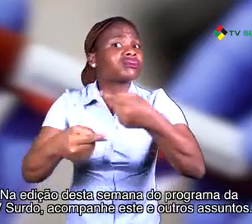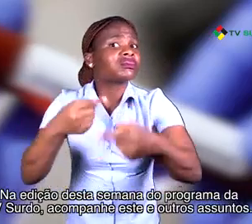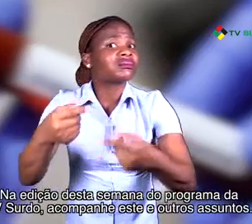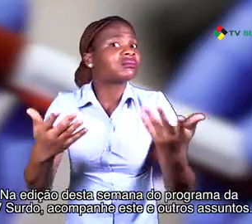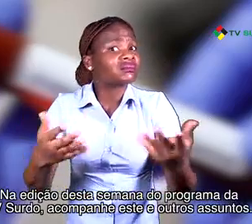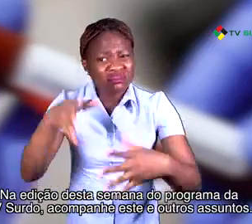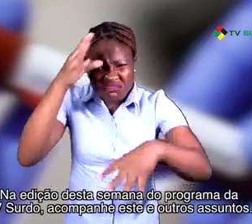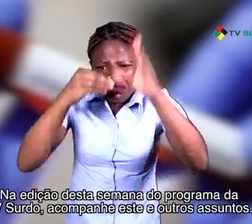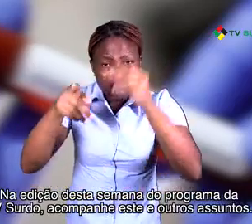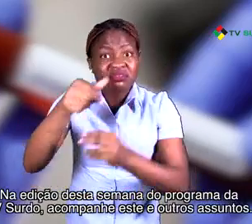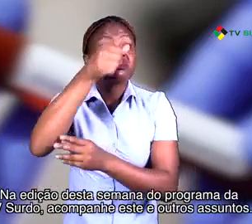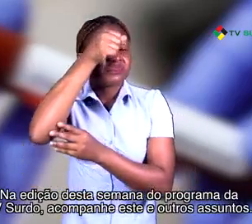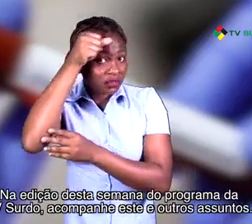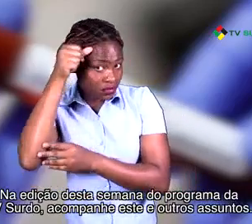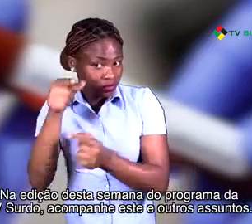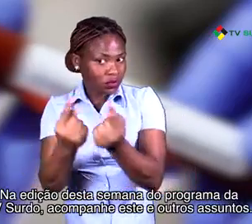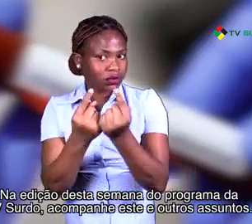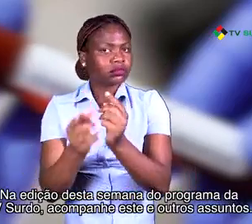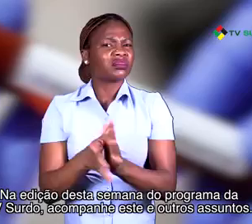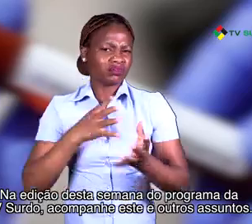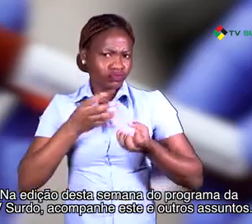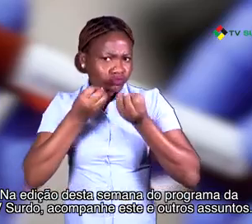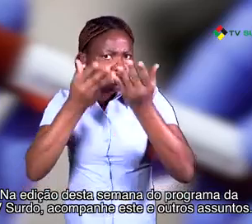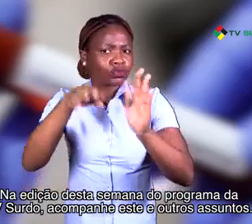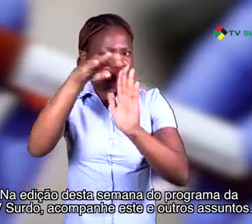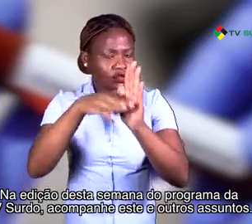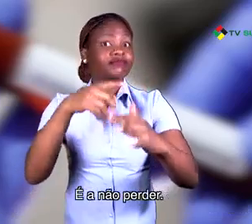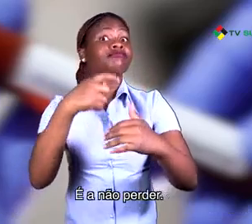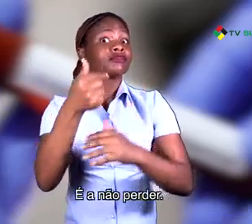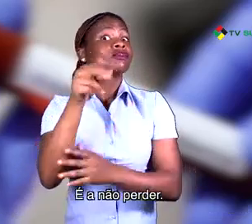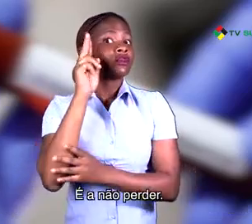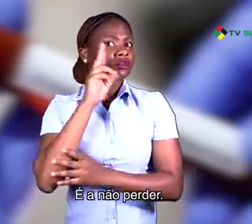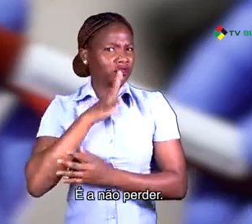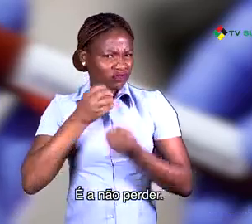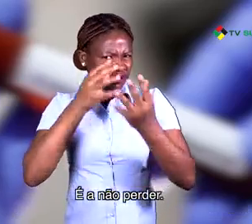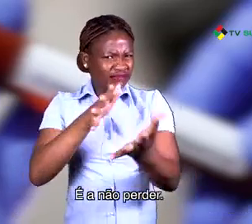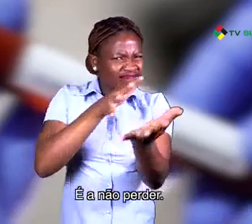edição desta semana do programa da TV Surdo, acompanhe este e outros assuntos. É a não perder.